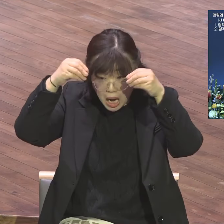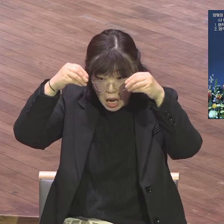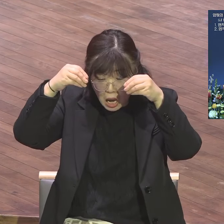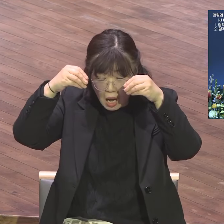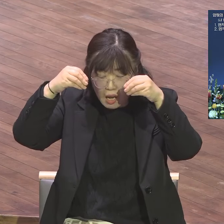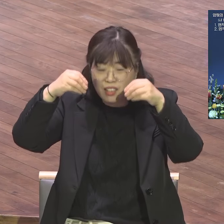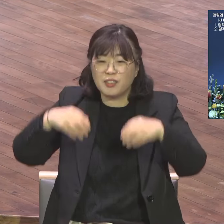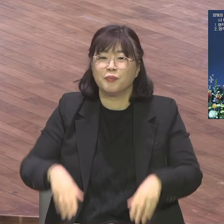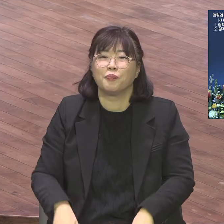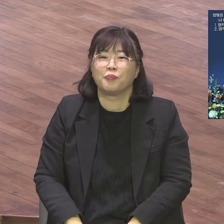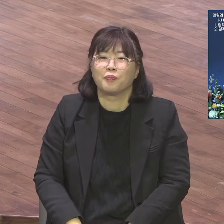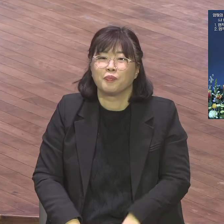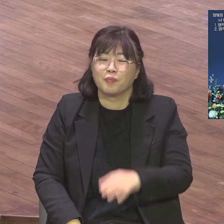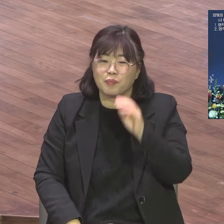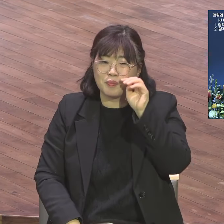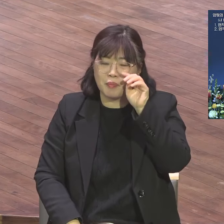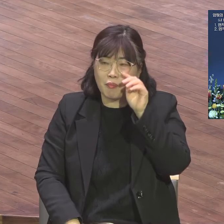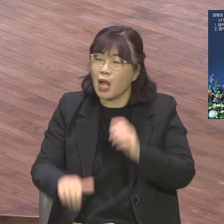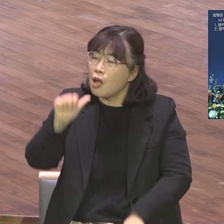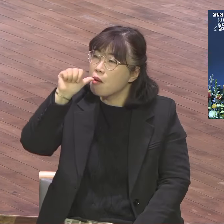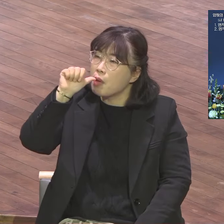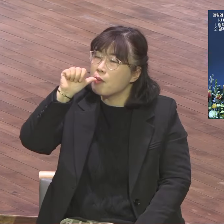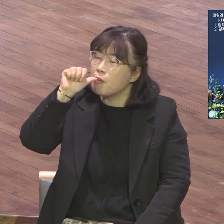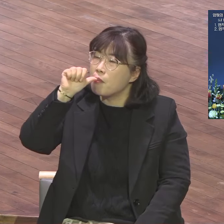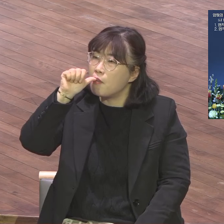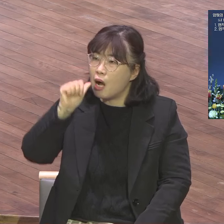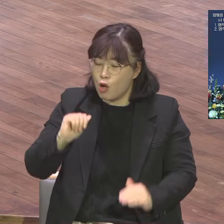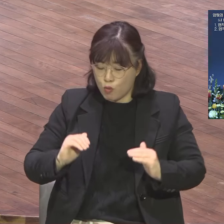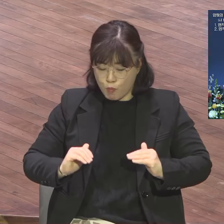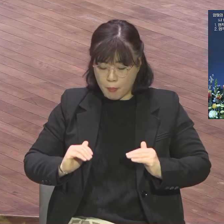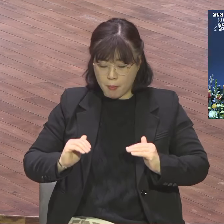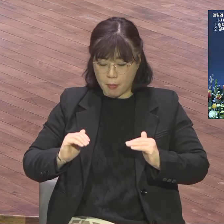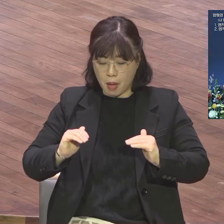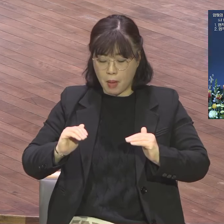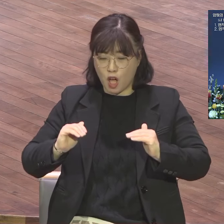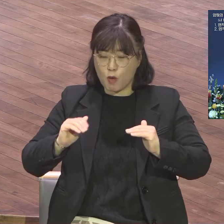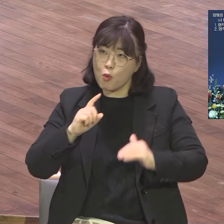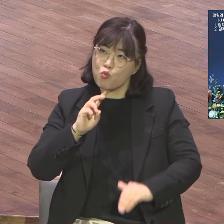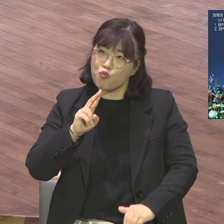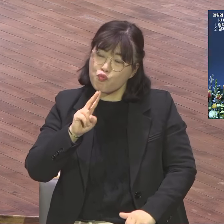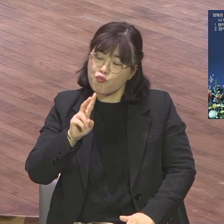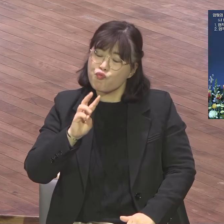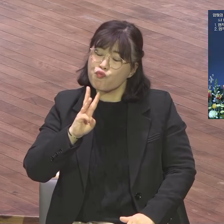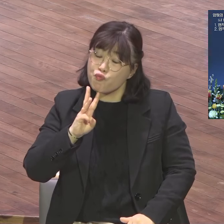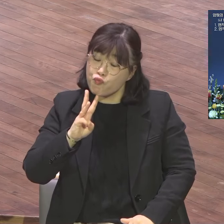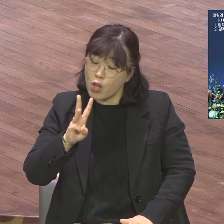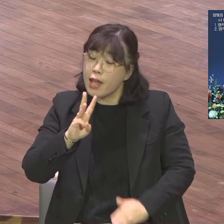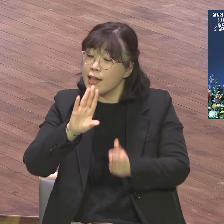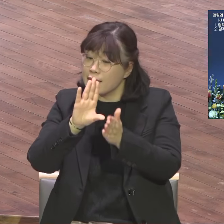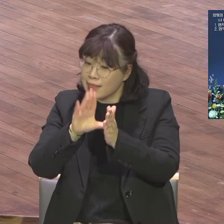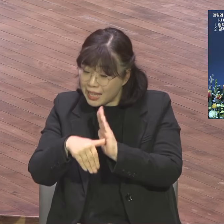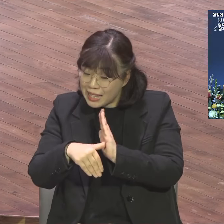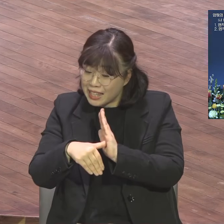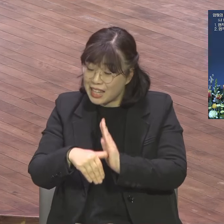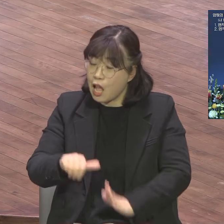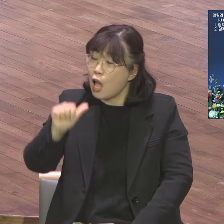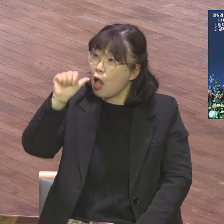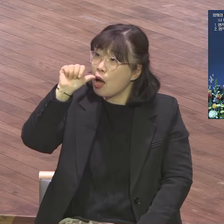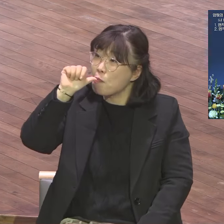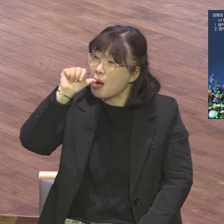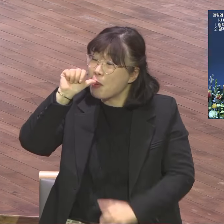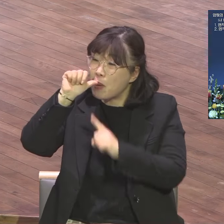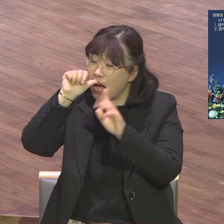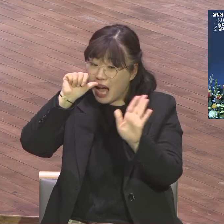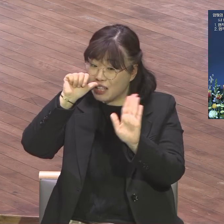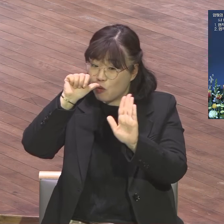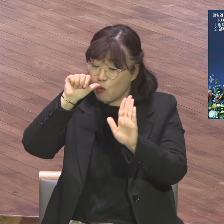지나서 이제 젖을 뗐잖아요. 젖을 떼었을 때 엄마를 찾을 때는요, 젖을 찾는 게 아니에요. 엄마를 원하는